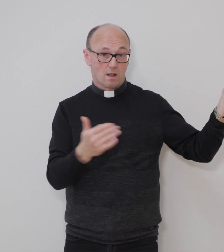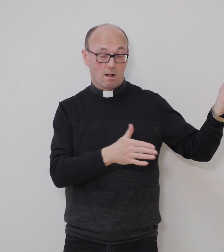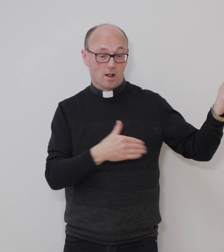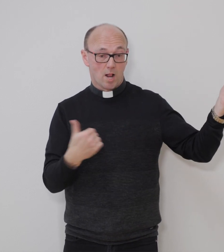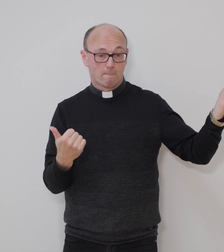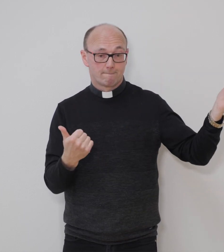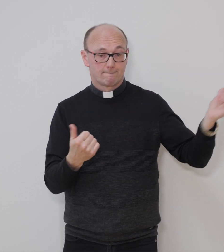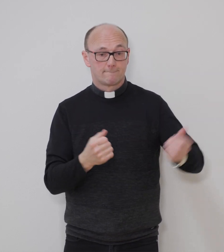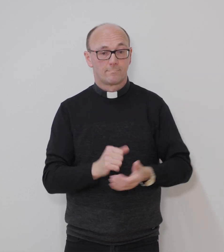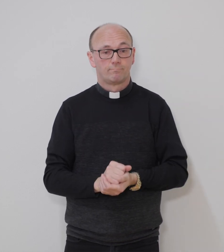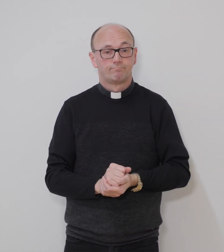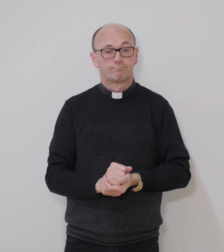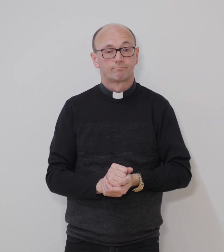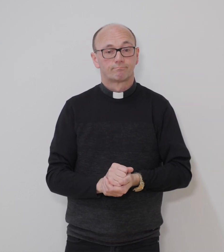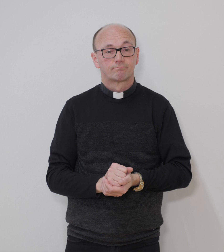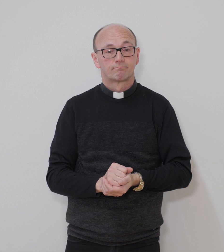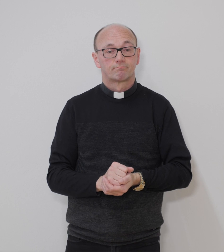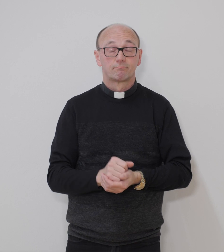Wir hören aus dem Buch der Psalmen.